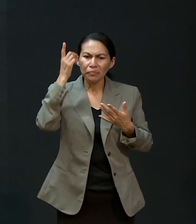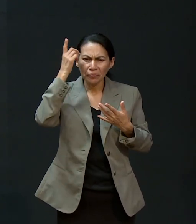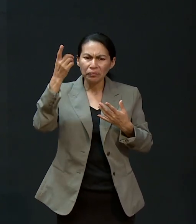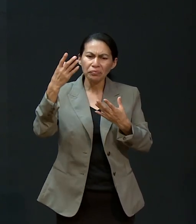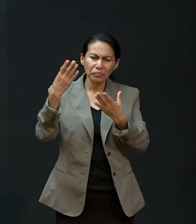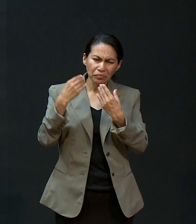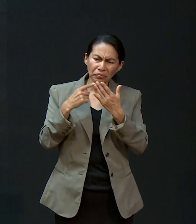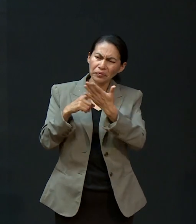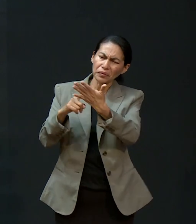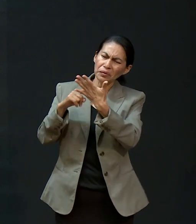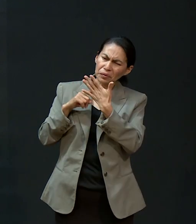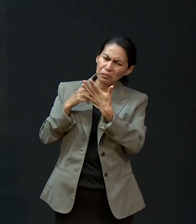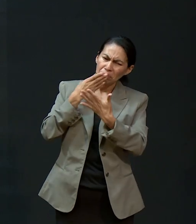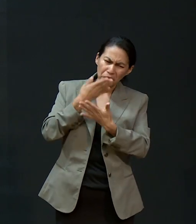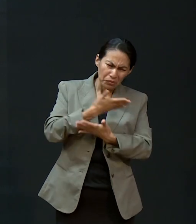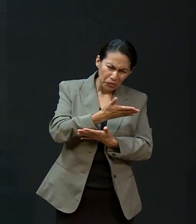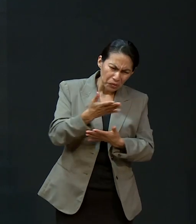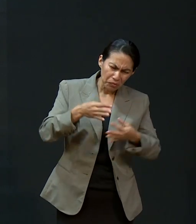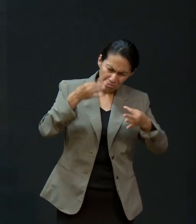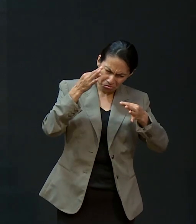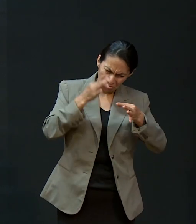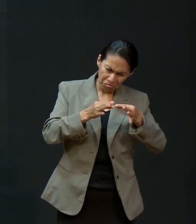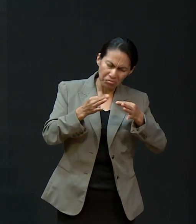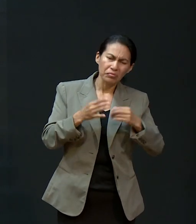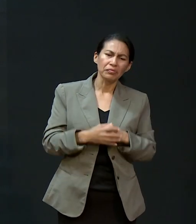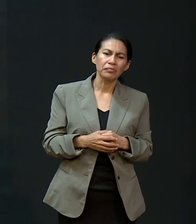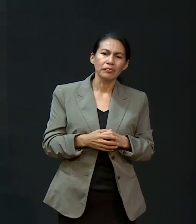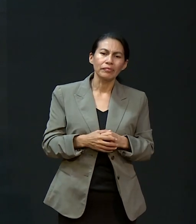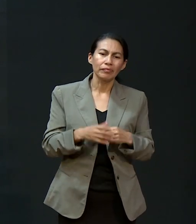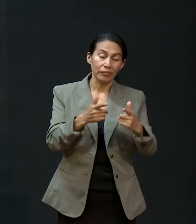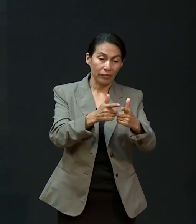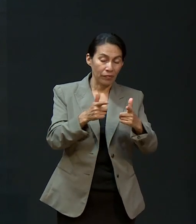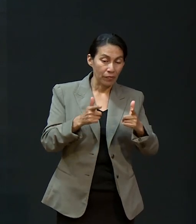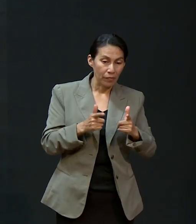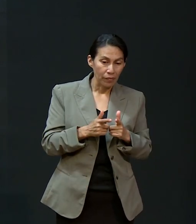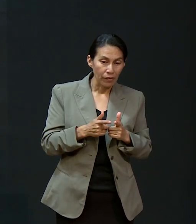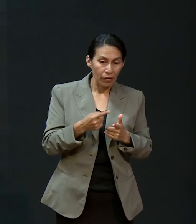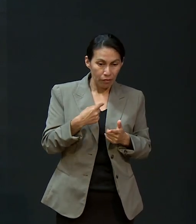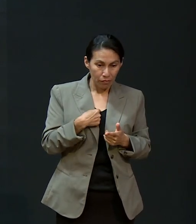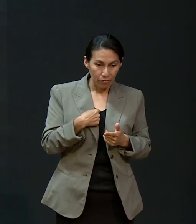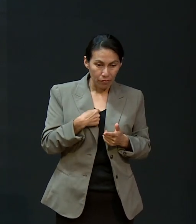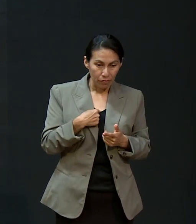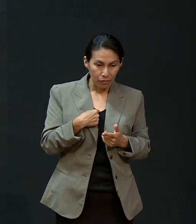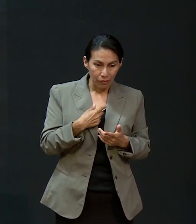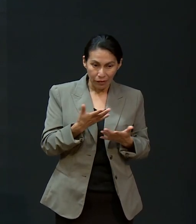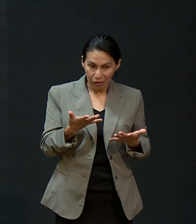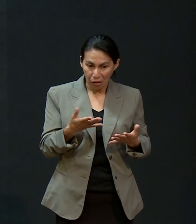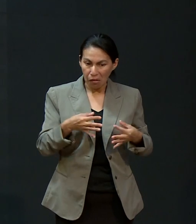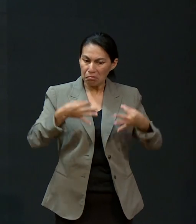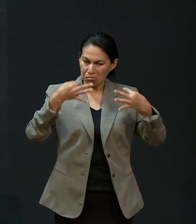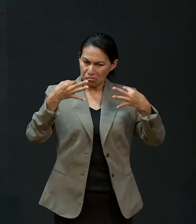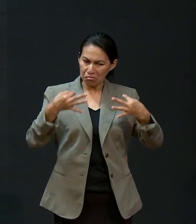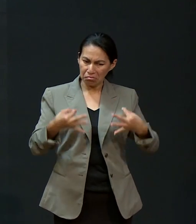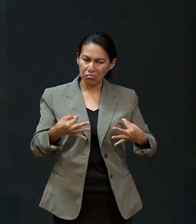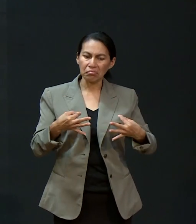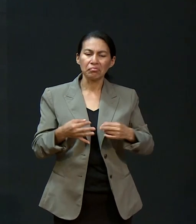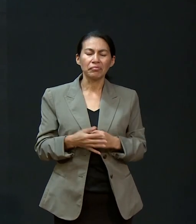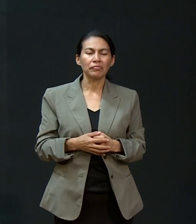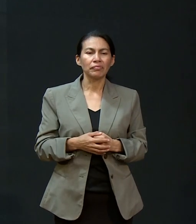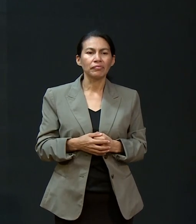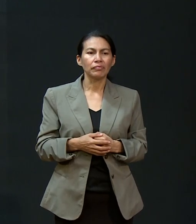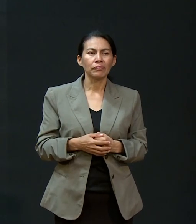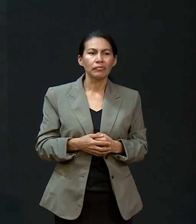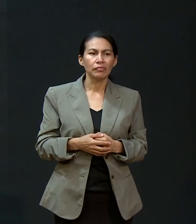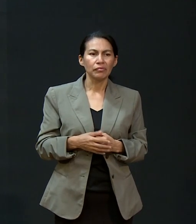que estás haciendo durante este semestre ve frutos. Entonces, claramente el equipo donde yo estuve pues fue un gran